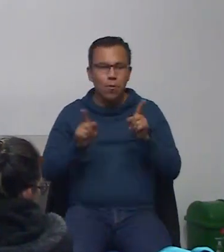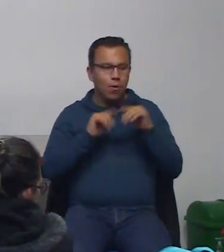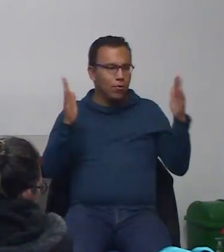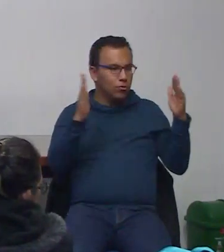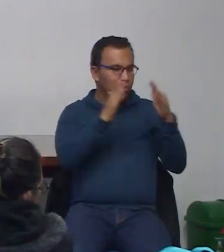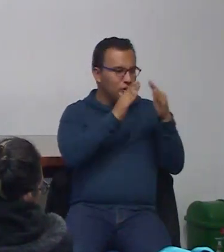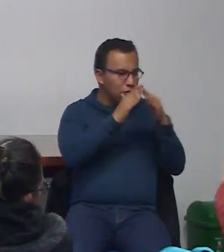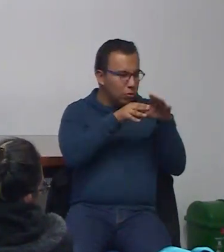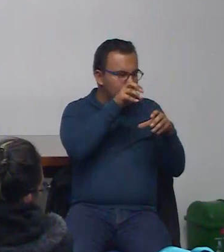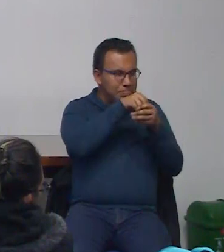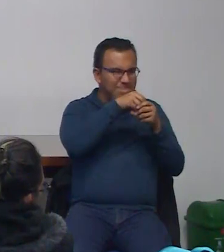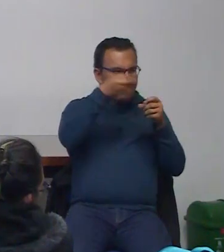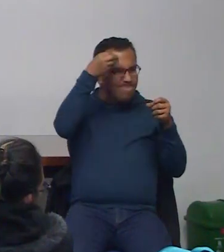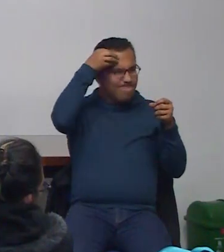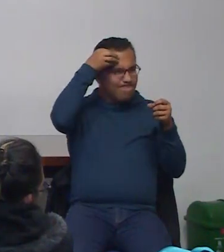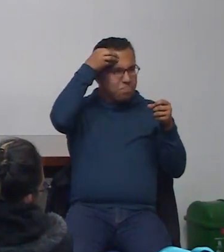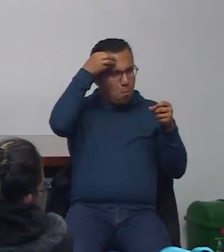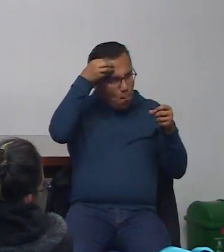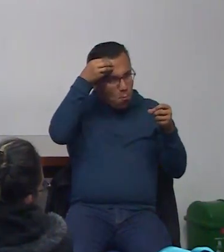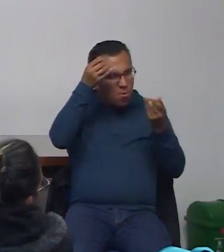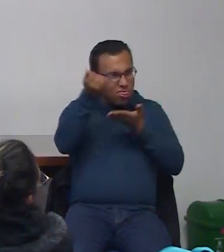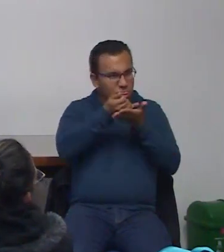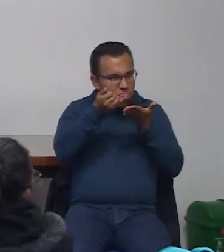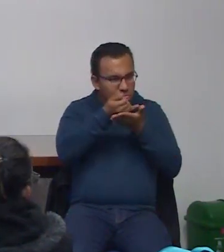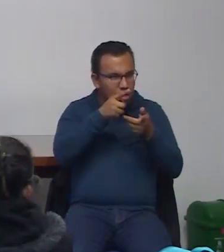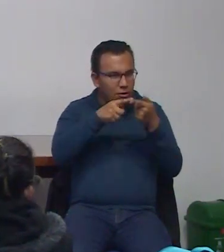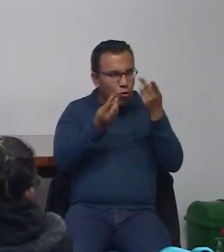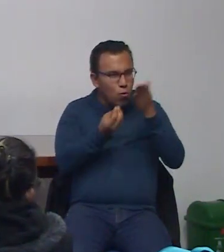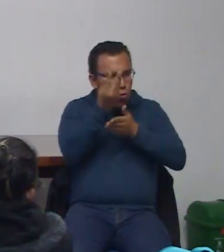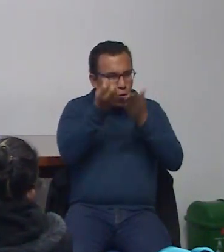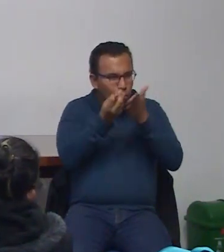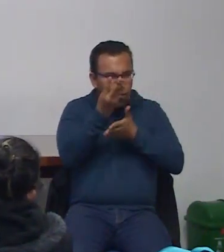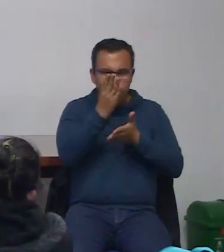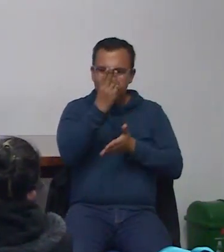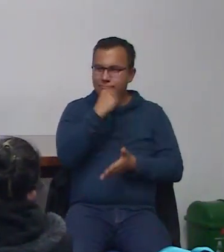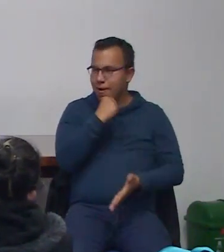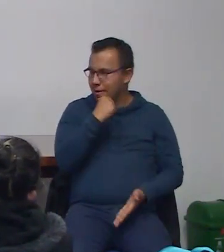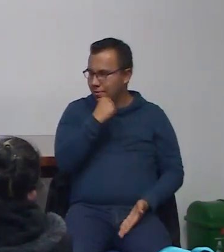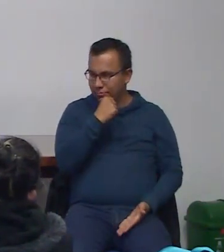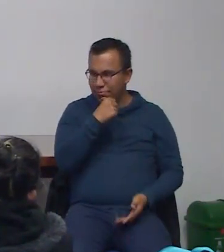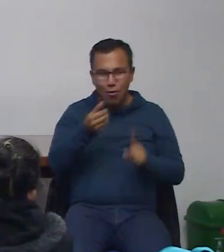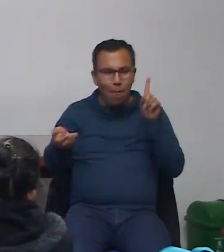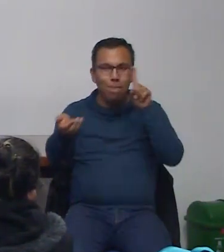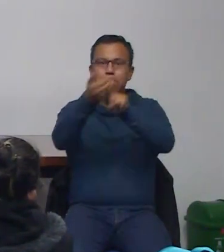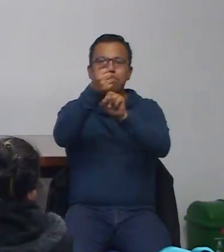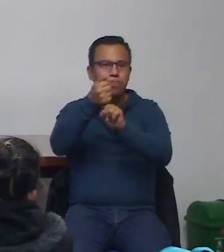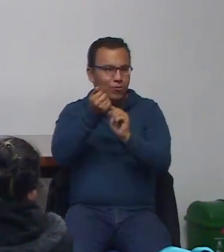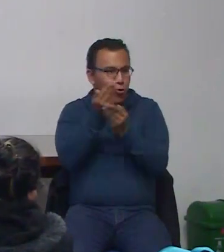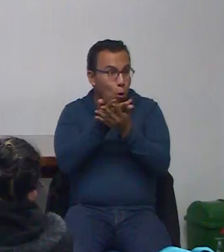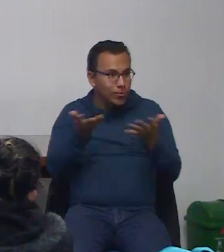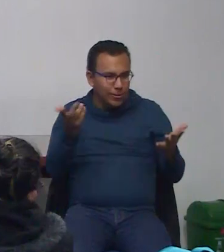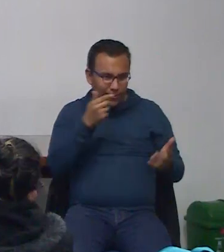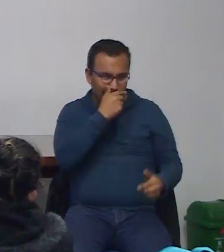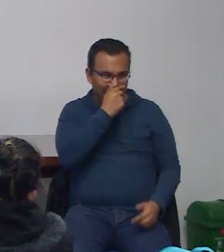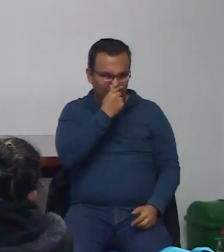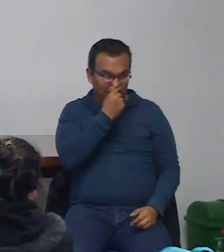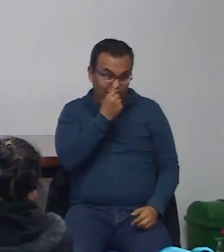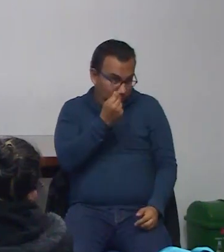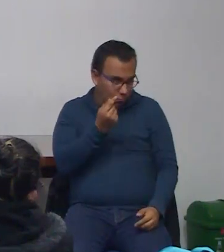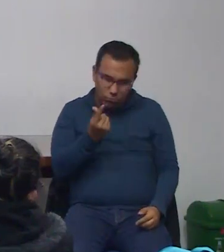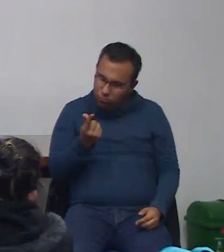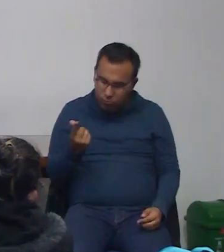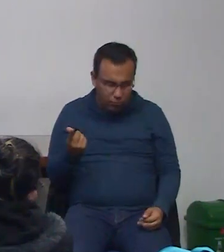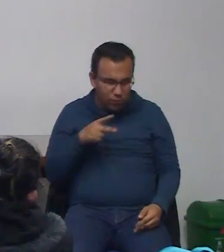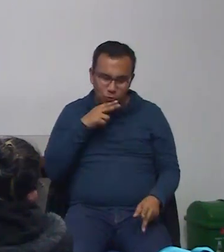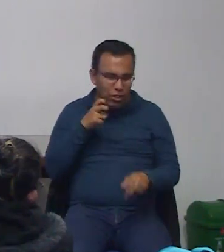y no no no pienso no diseño no estructuro no creo no logro hacer cosas sí esto ha sido un